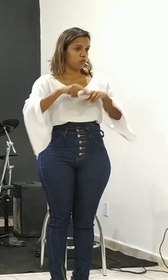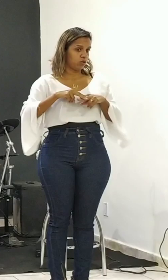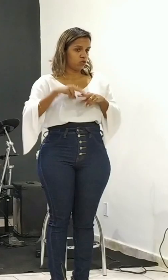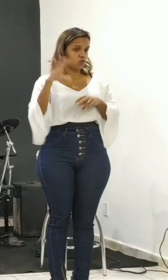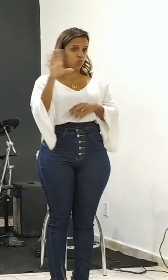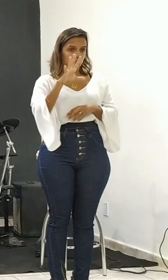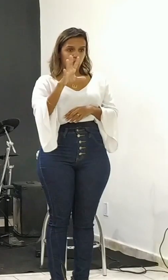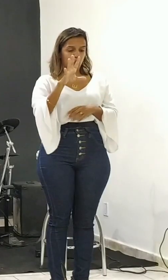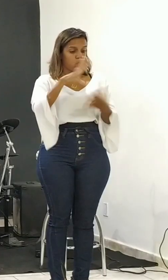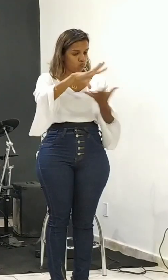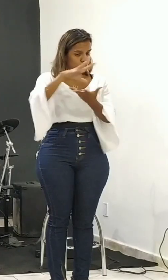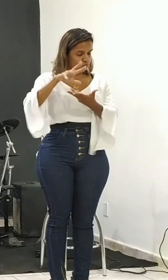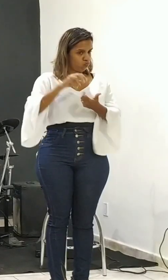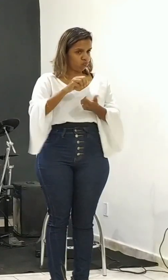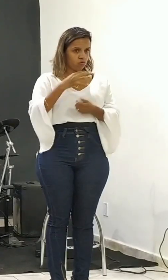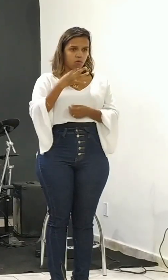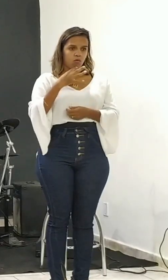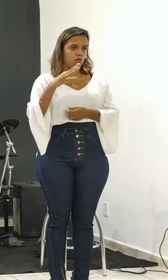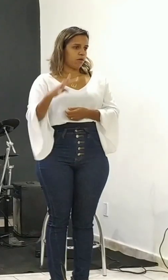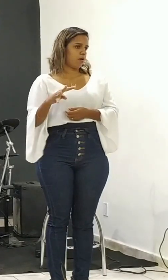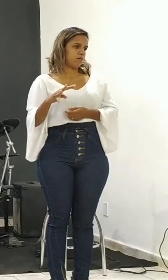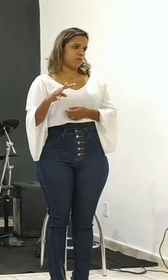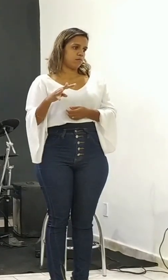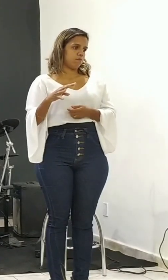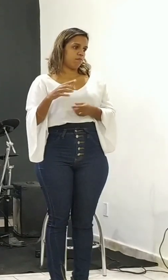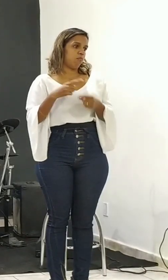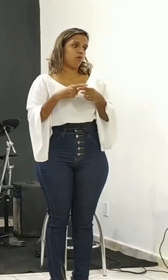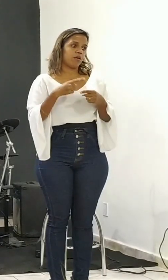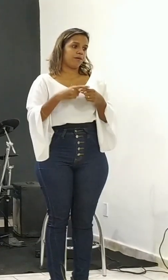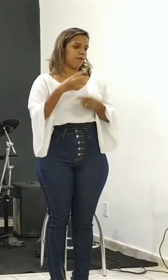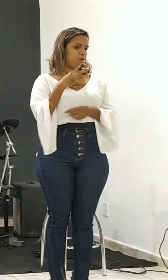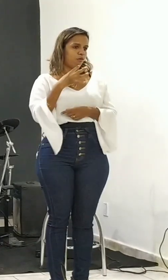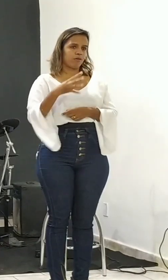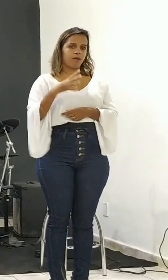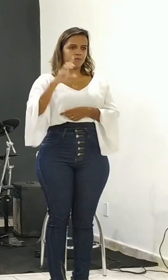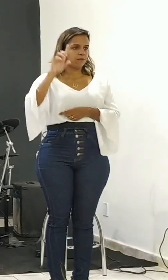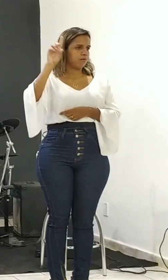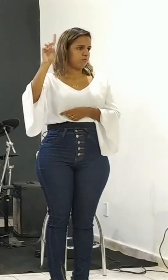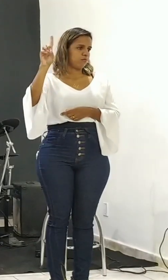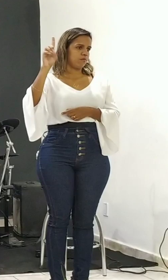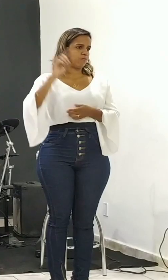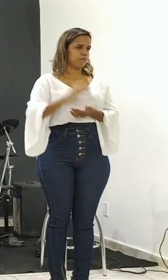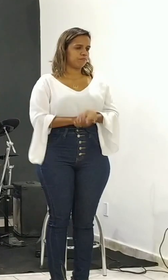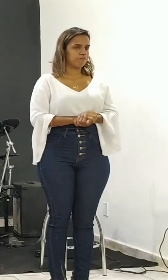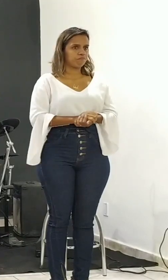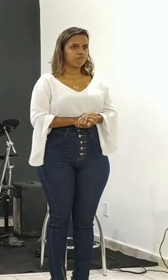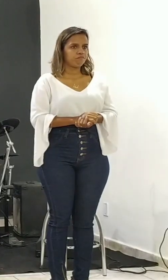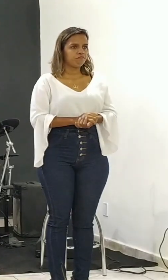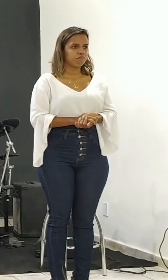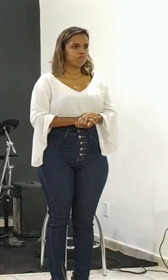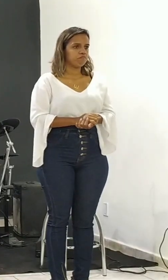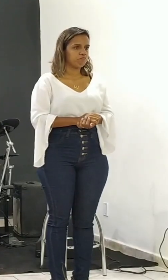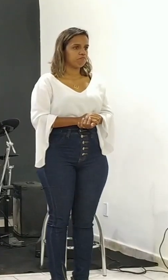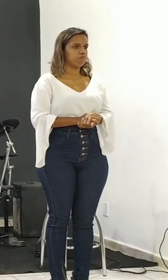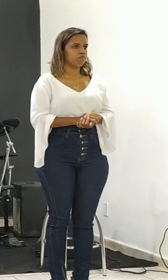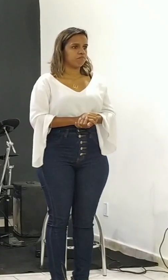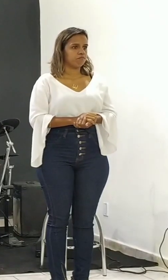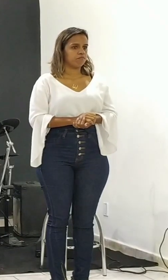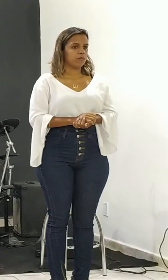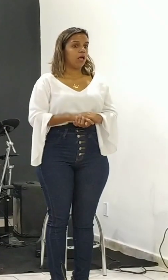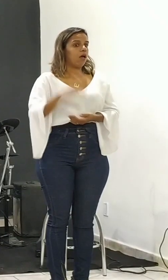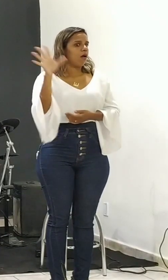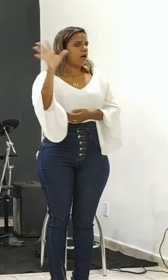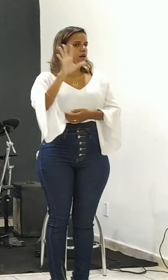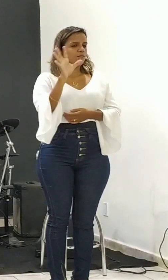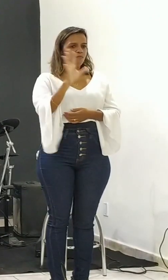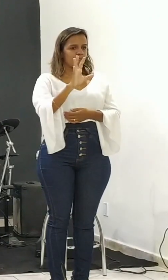nos conhece, porque também não o conhece ainda. Né? Olha que grande amor